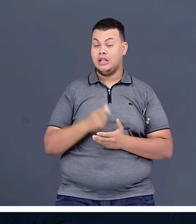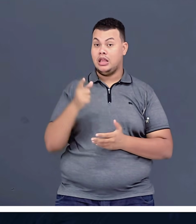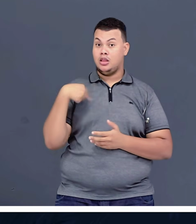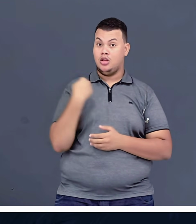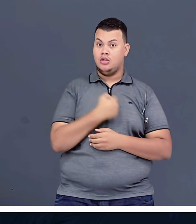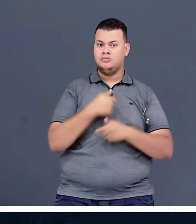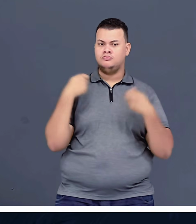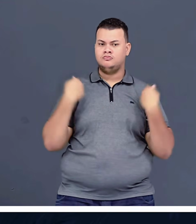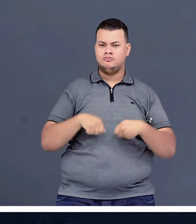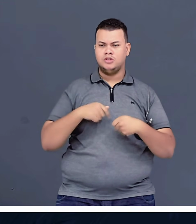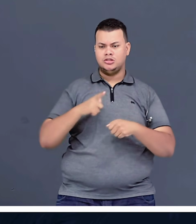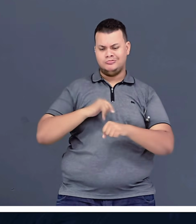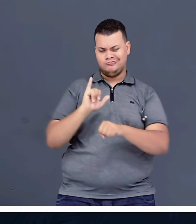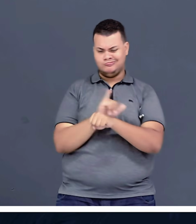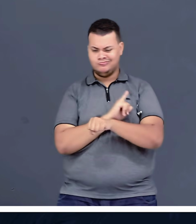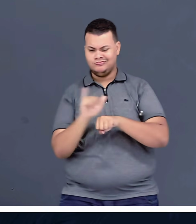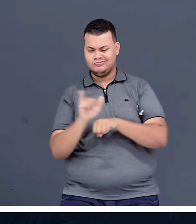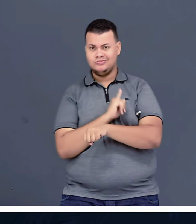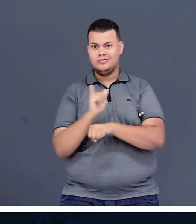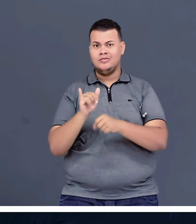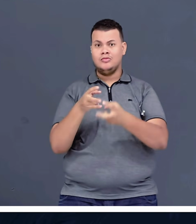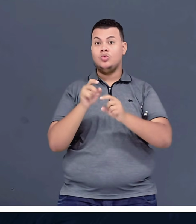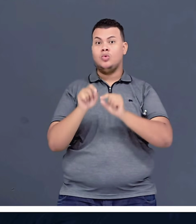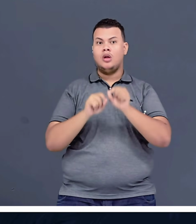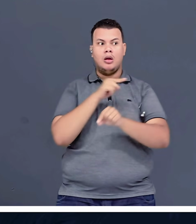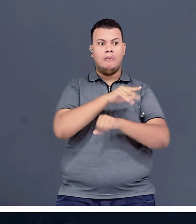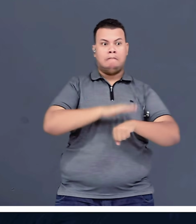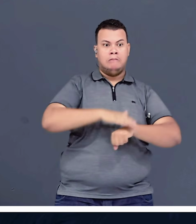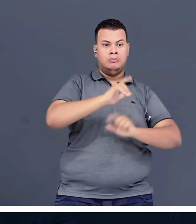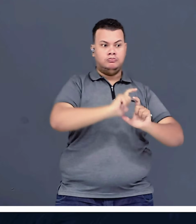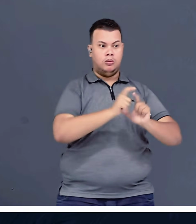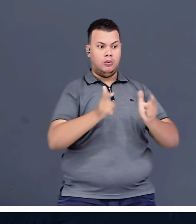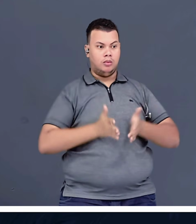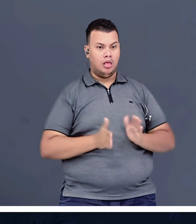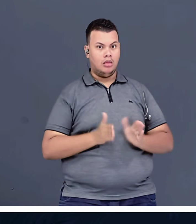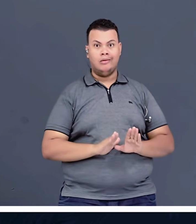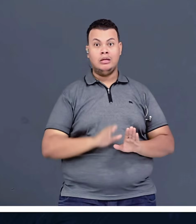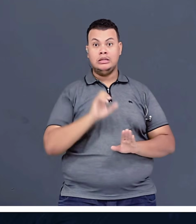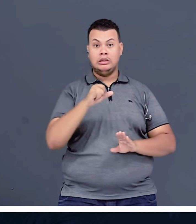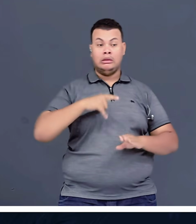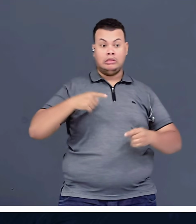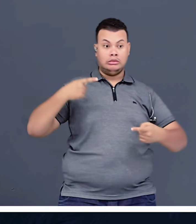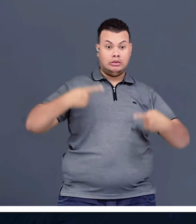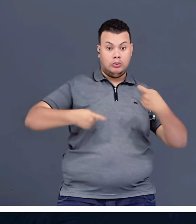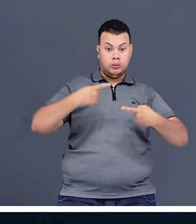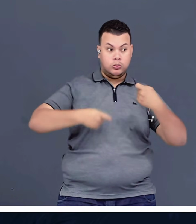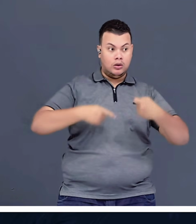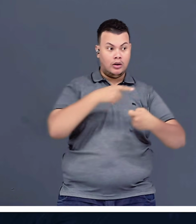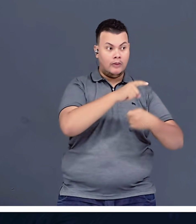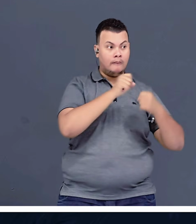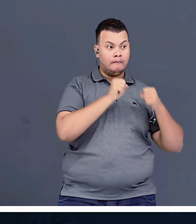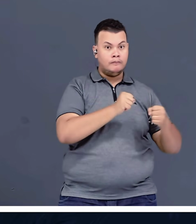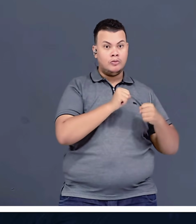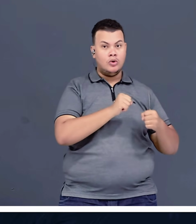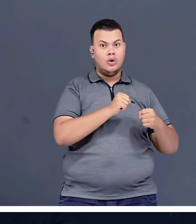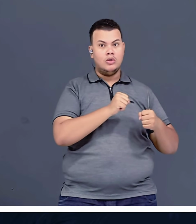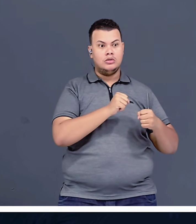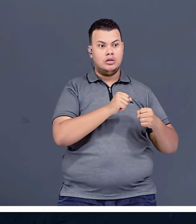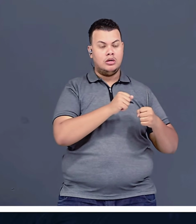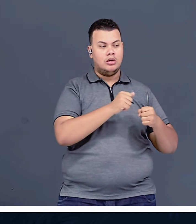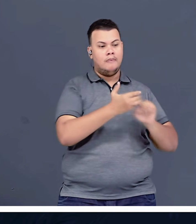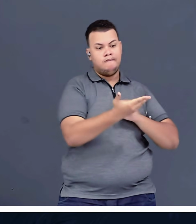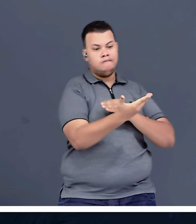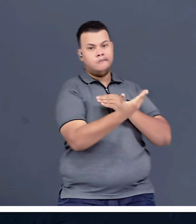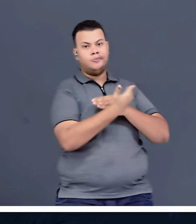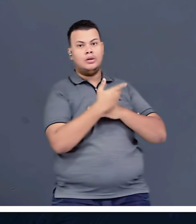Temos que agir com astúcia para que não se tornem ainda mais numerosos no caso de guerra, aliem-se aos nossos inimigos, lutem contra